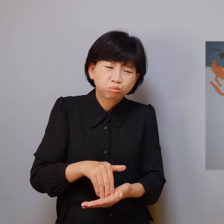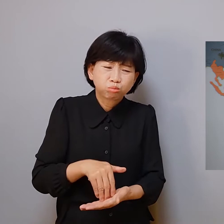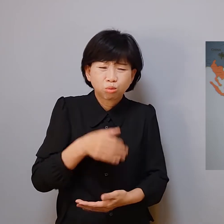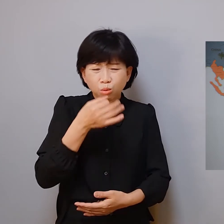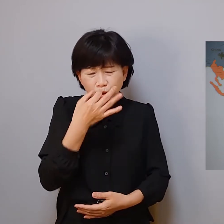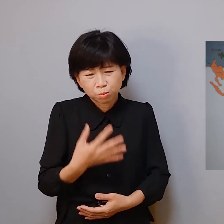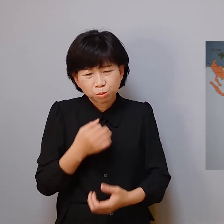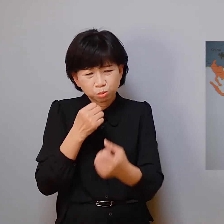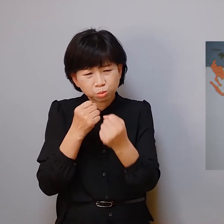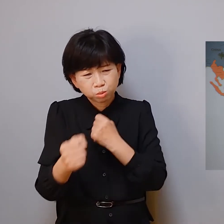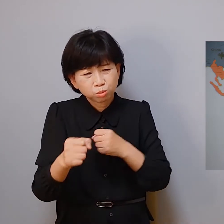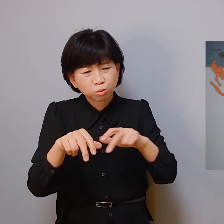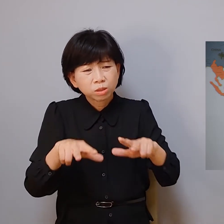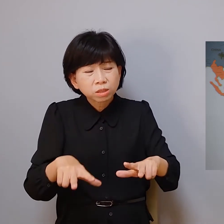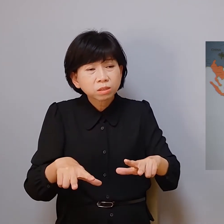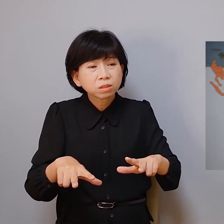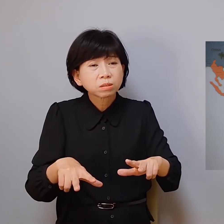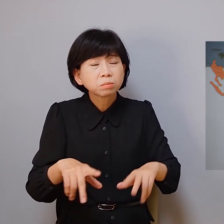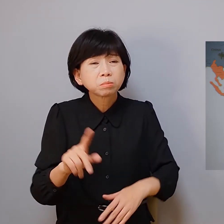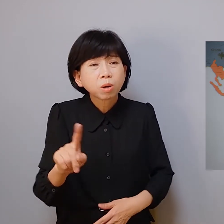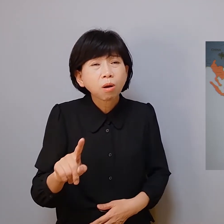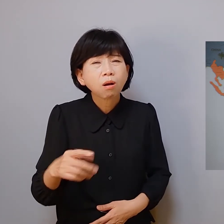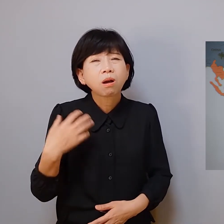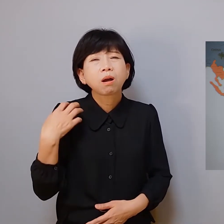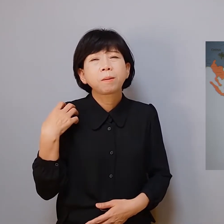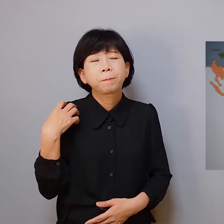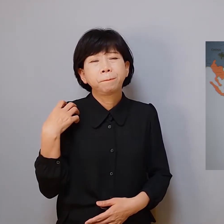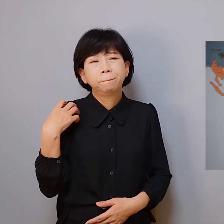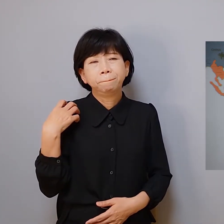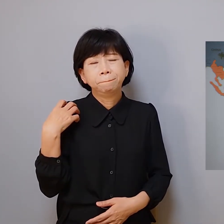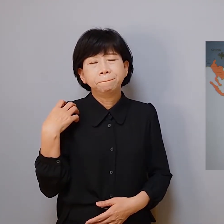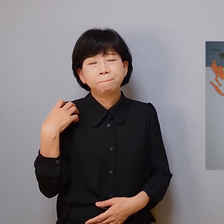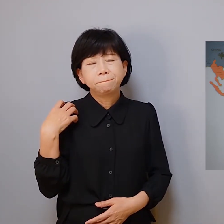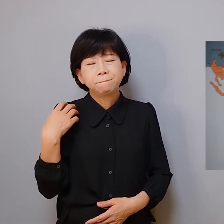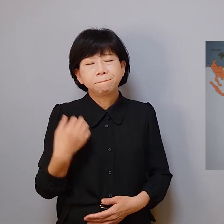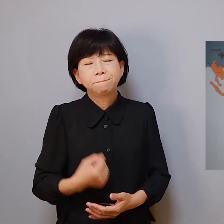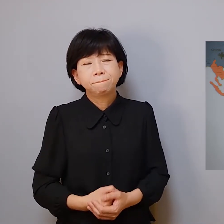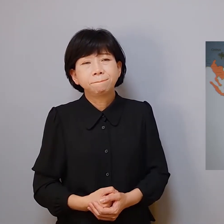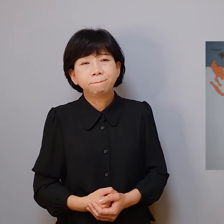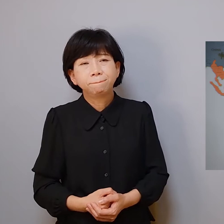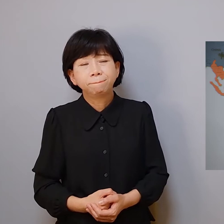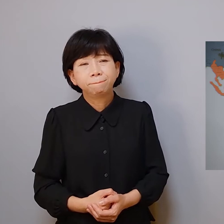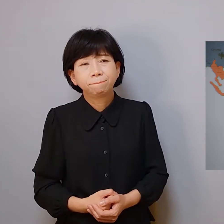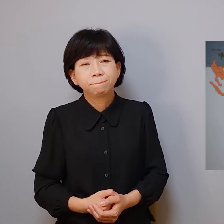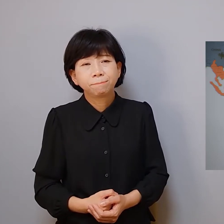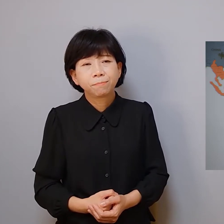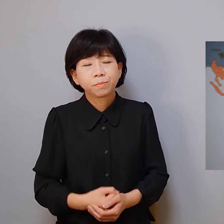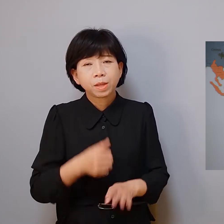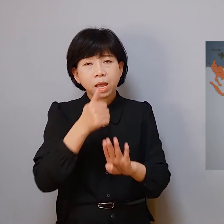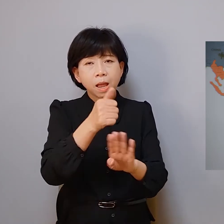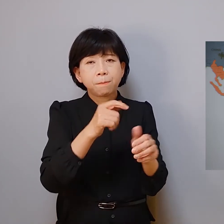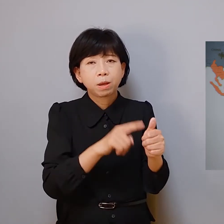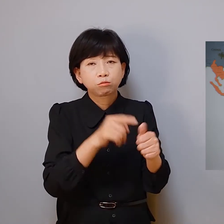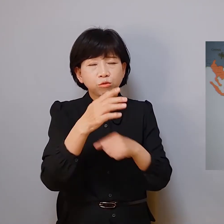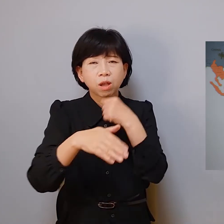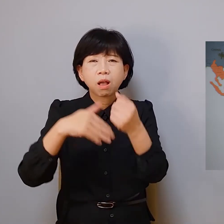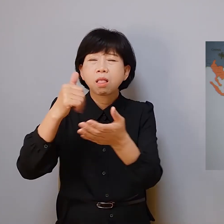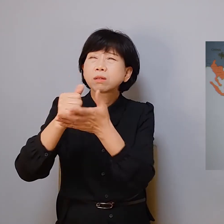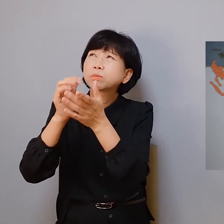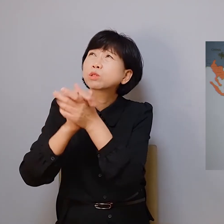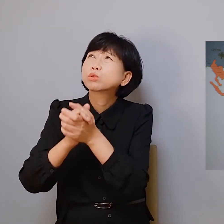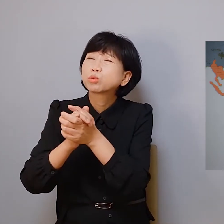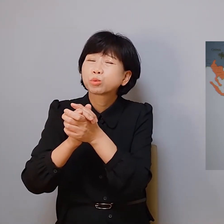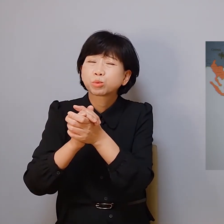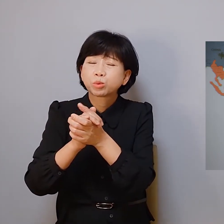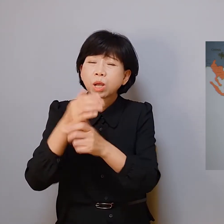짓눌려 힘들어도 지금 감당해야 되는 거예요. 좀 정리해 볼까요? 하박국이 하나님께